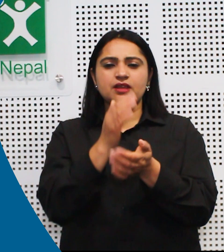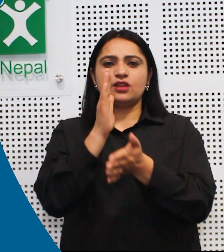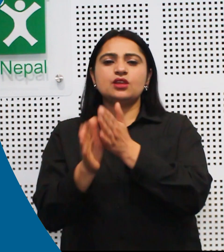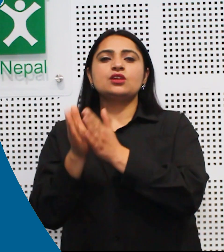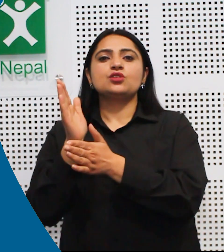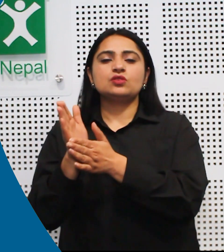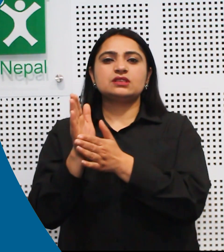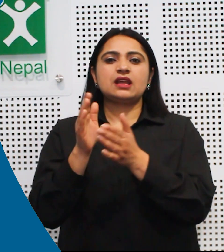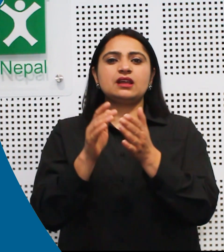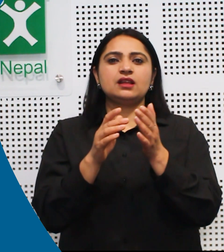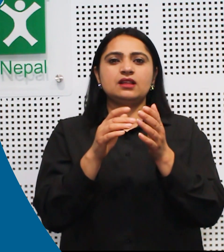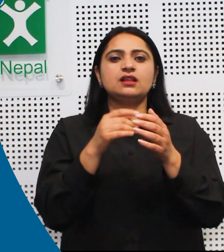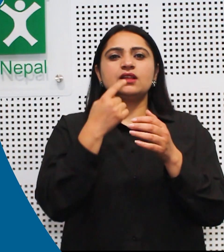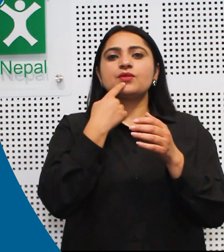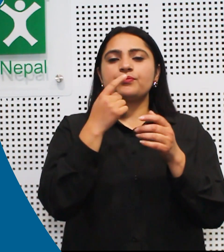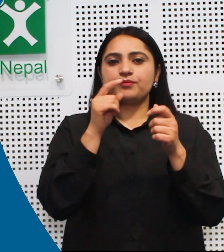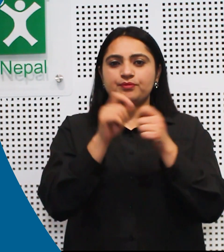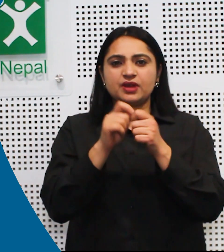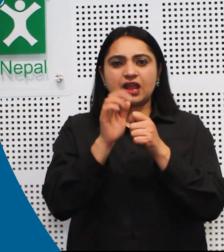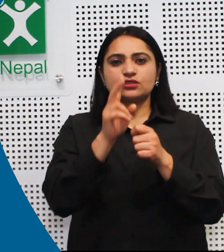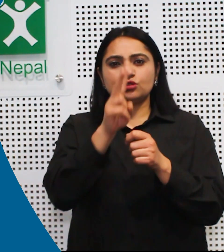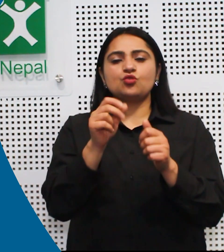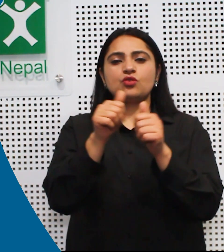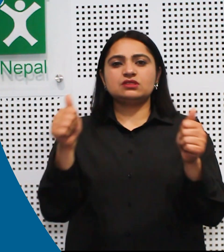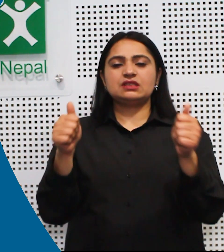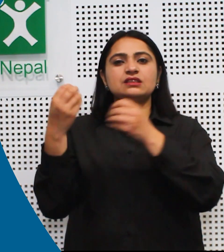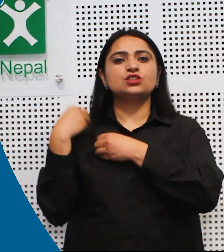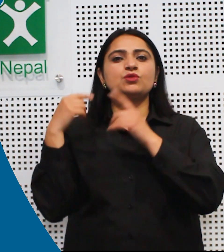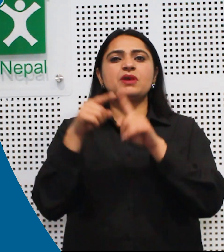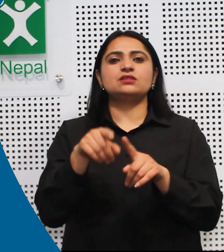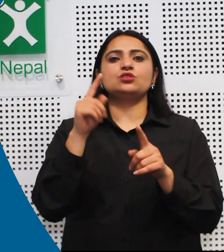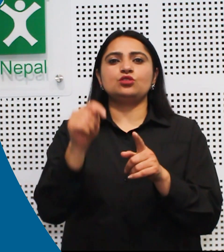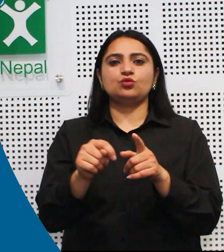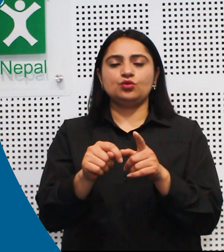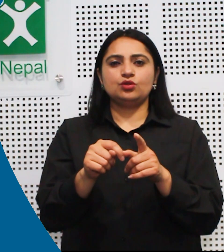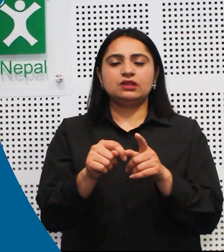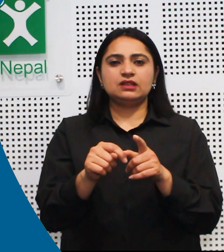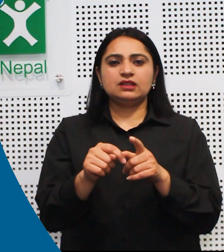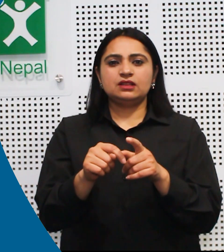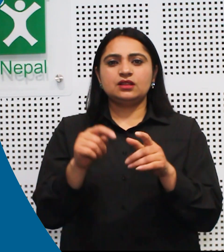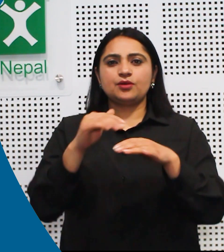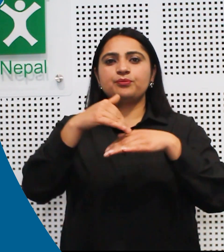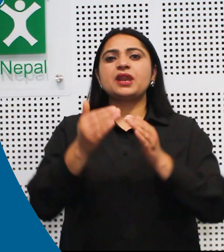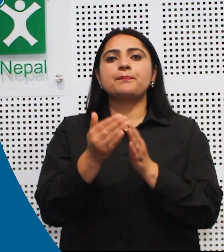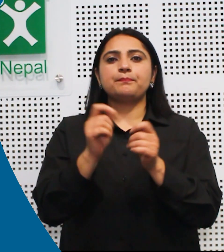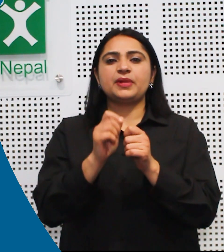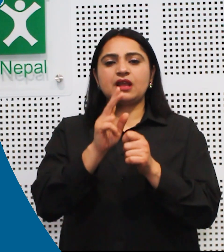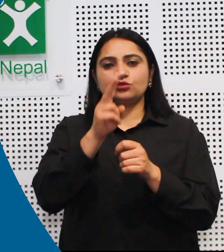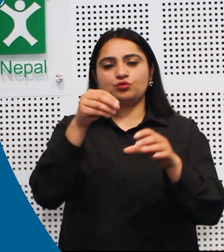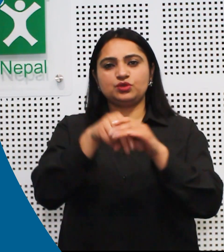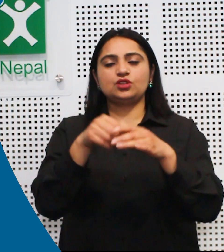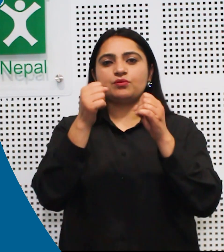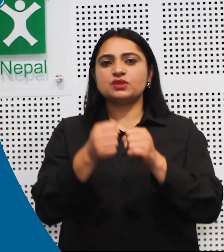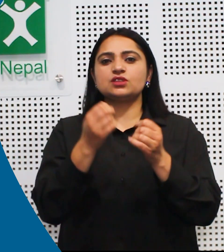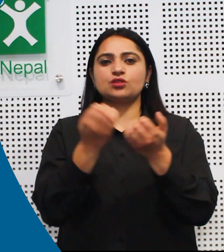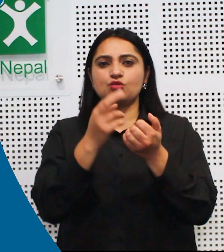त्यो दिग्दर्शनमा टाइमलाइन सहितकै होइन त्यसपछि जिम्मेवारी सहितकै त्यो एउटा फ्रेम छ। त्यो फ्रेमभित्र रहेर गर्नु पर्यो। सँगै